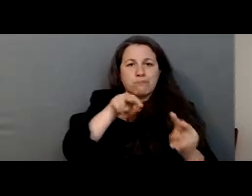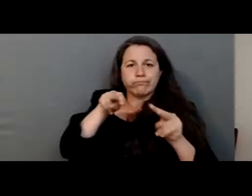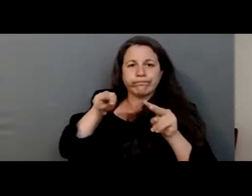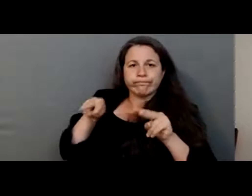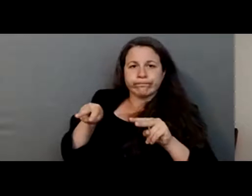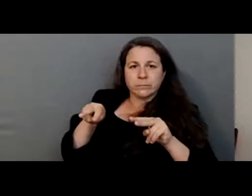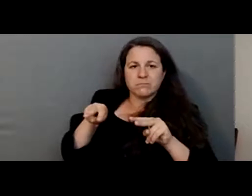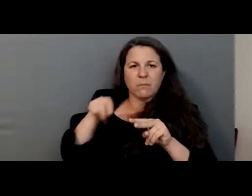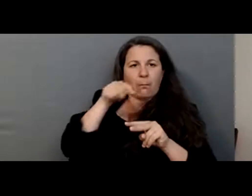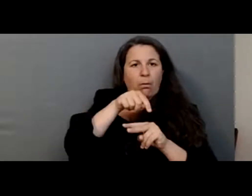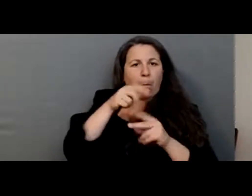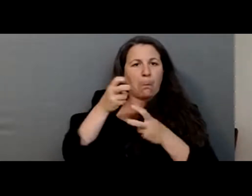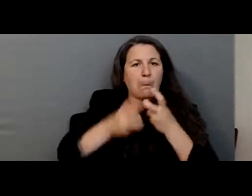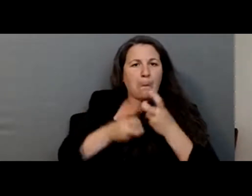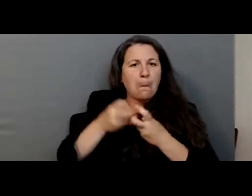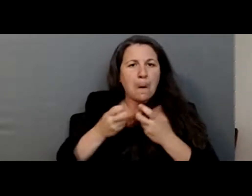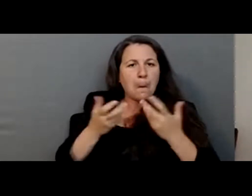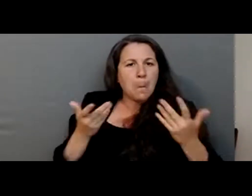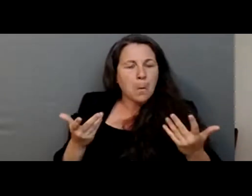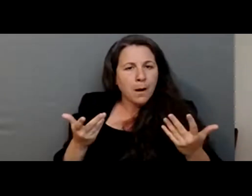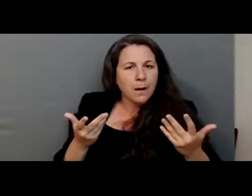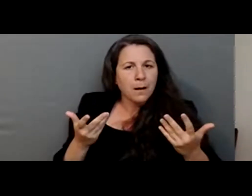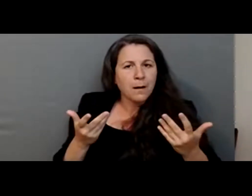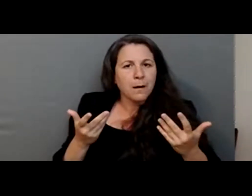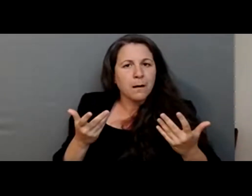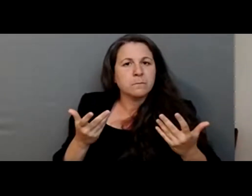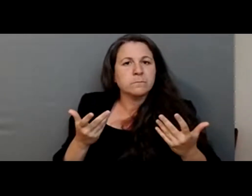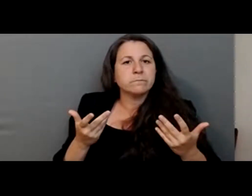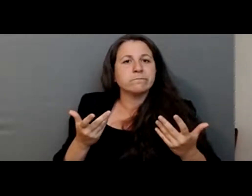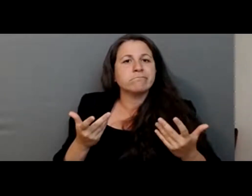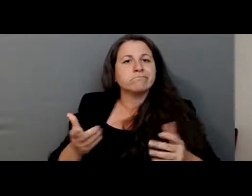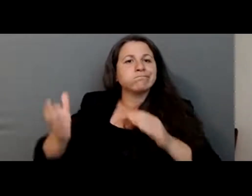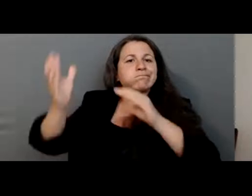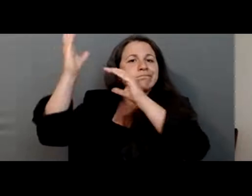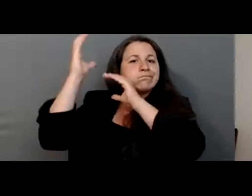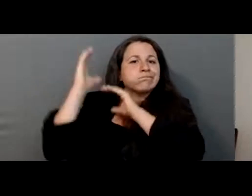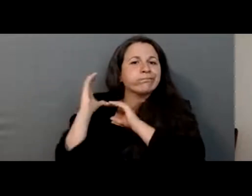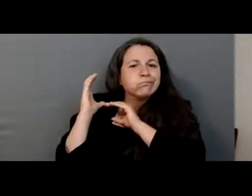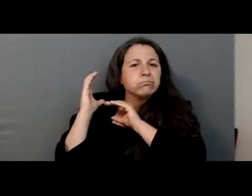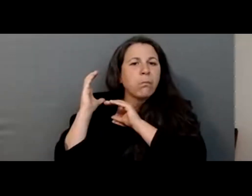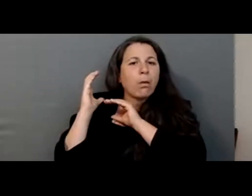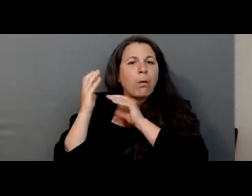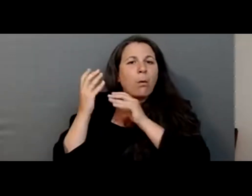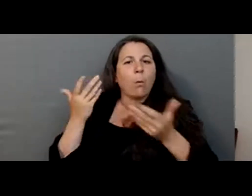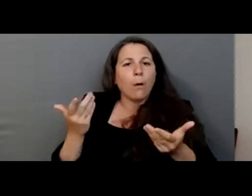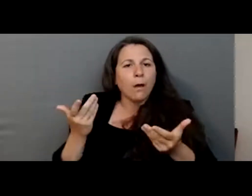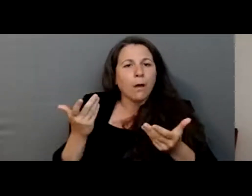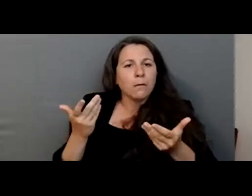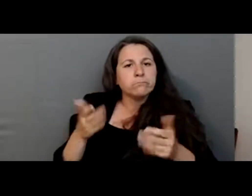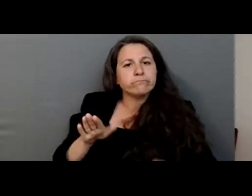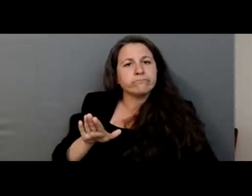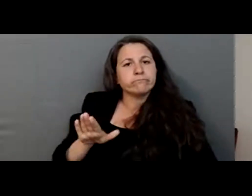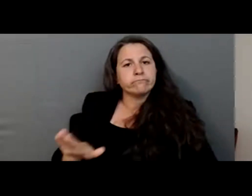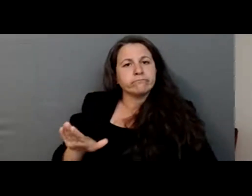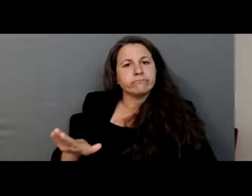que tout se passe comme si, en fait, le fardeau de la preuve ou la responsabilité en dernière instance reposait sur ces